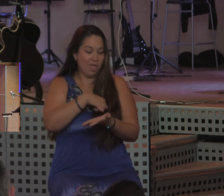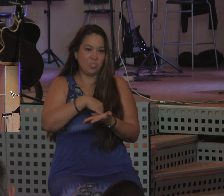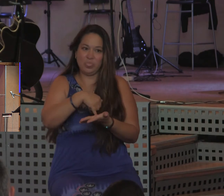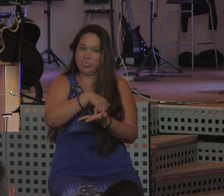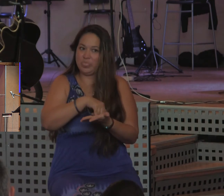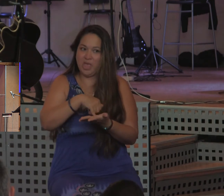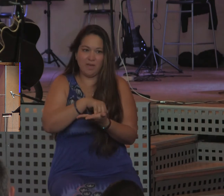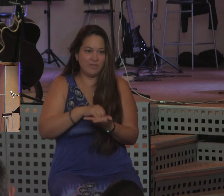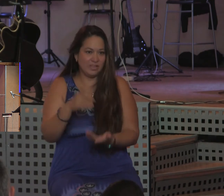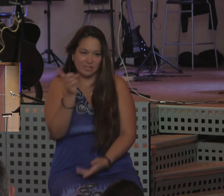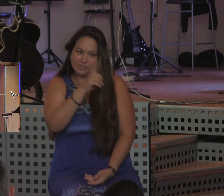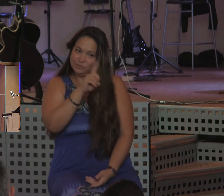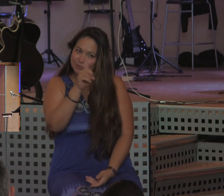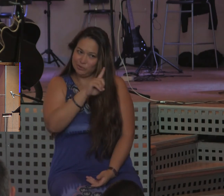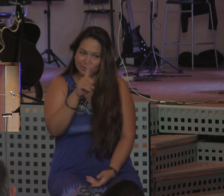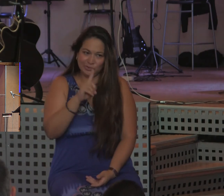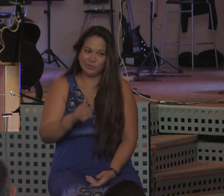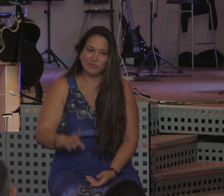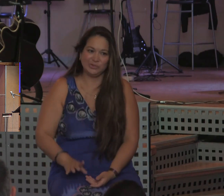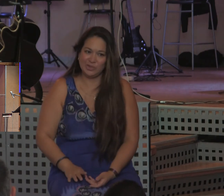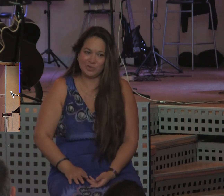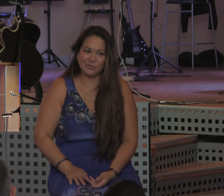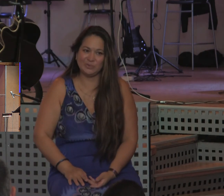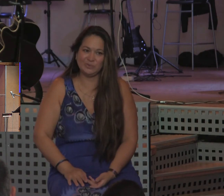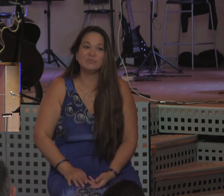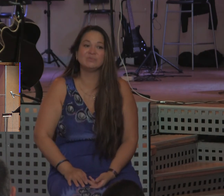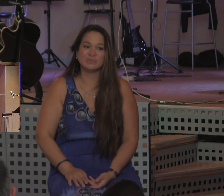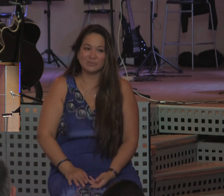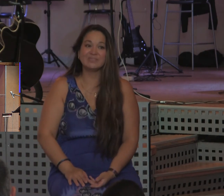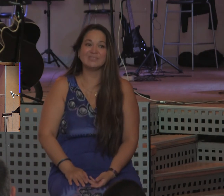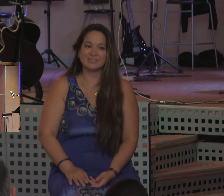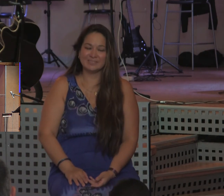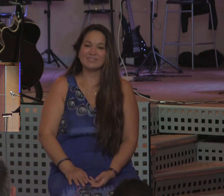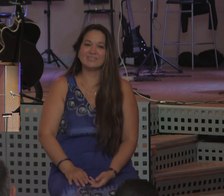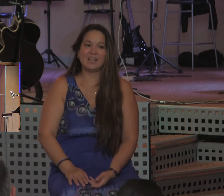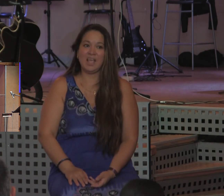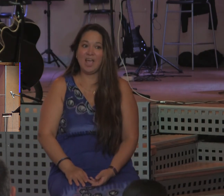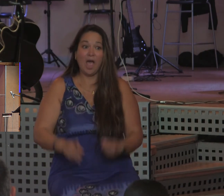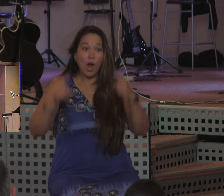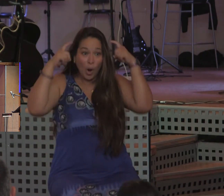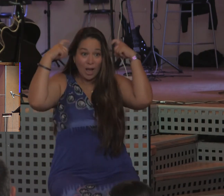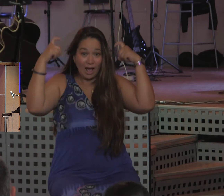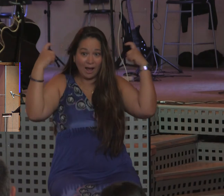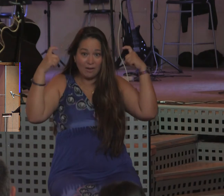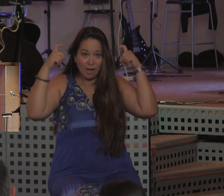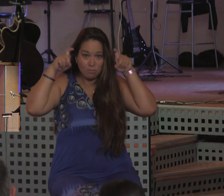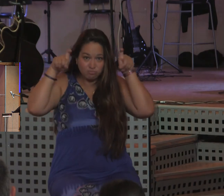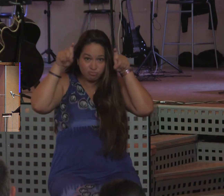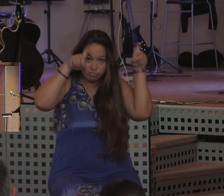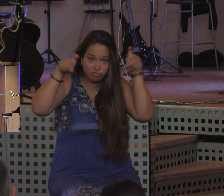vulnerables. A la cabra como, perdón por la expresión, la cabrés, ¿a qué no sabes qué hace?